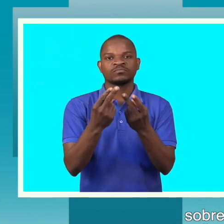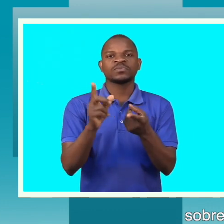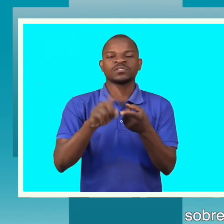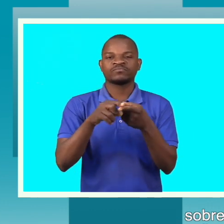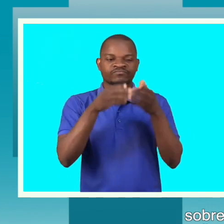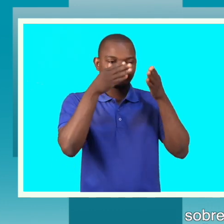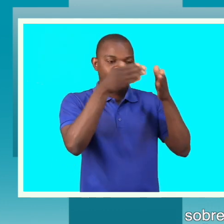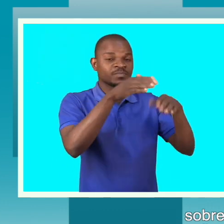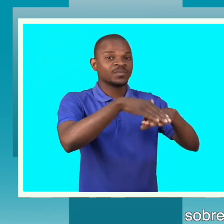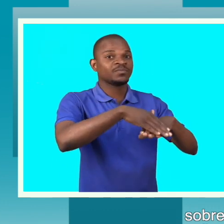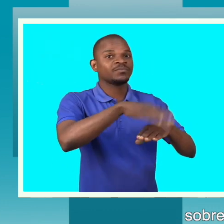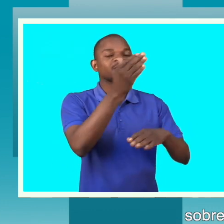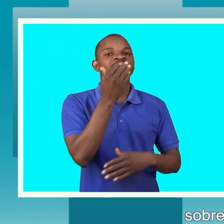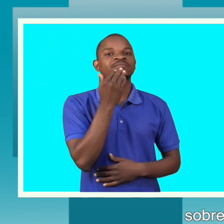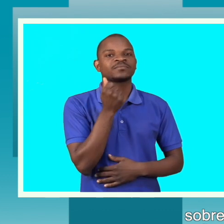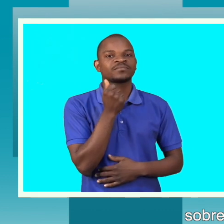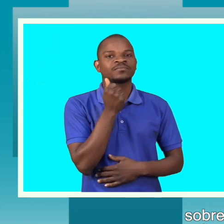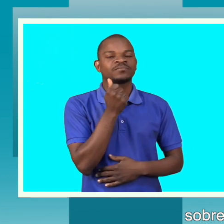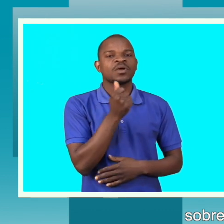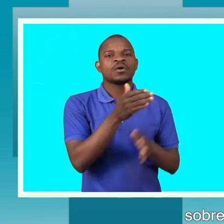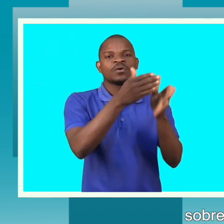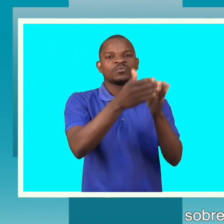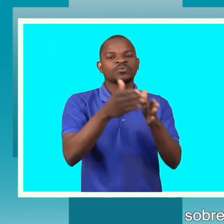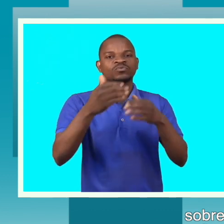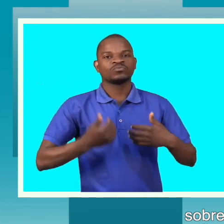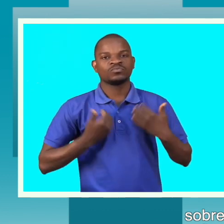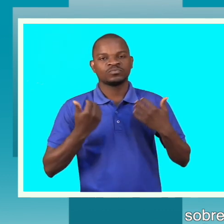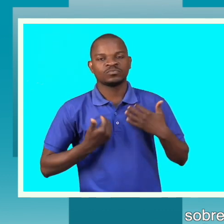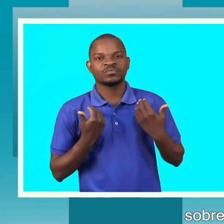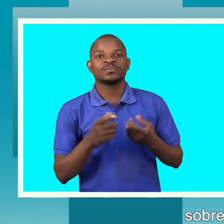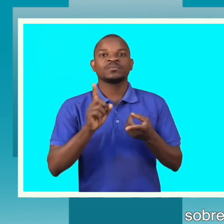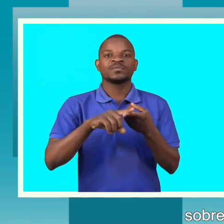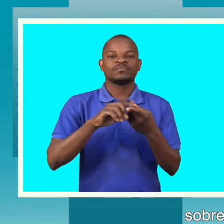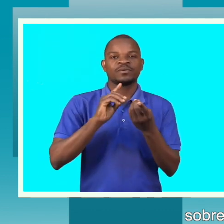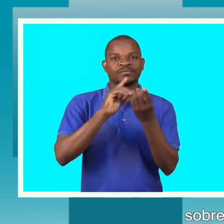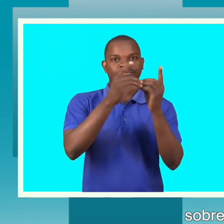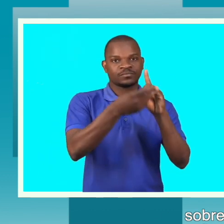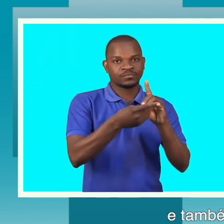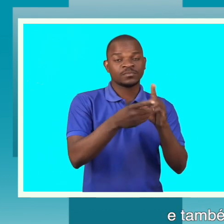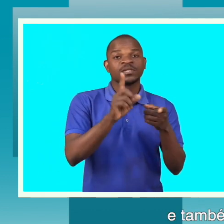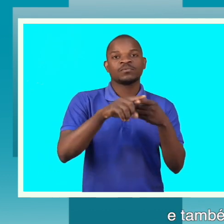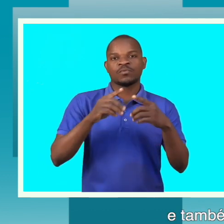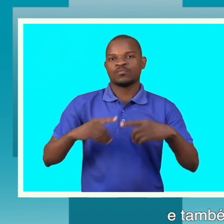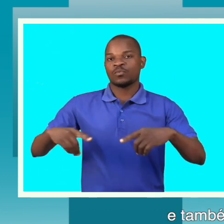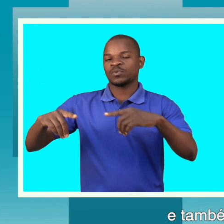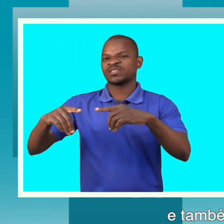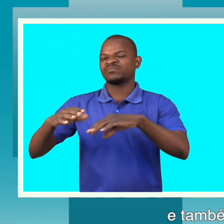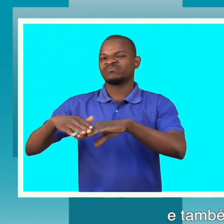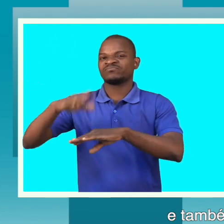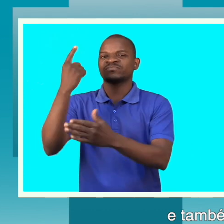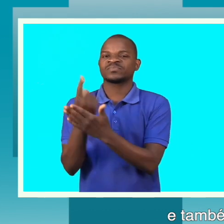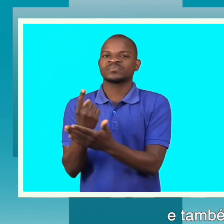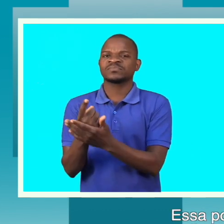sobretudo focalizando a nossa ação para os adolescentes e jovens e também para a população